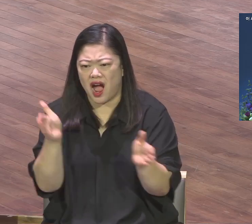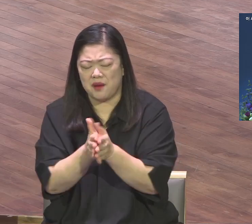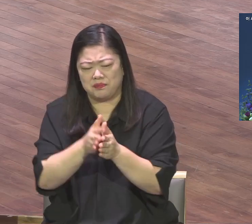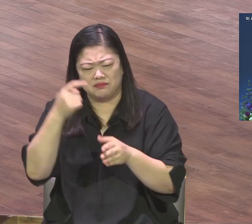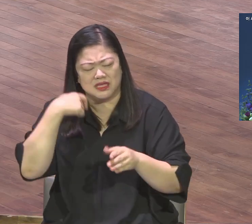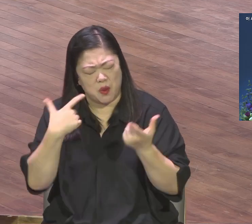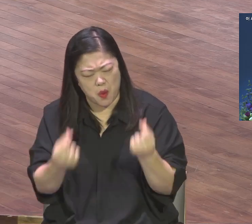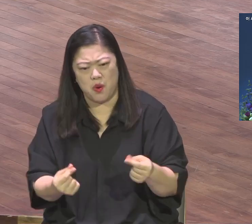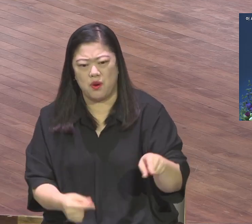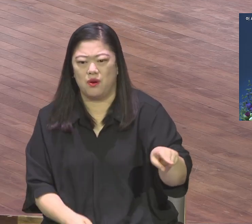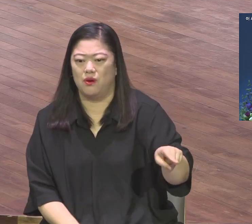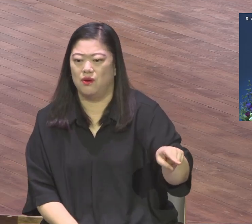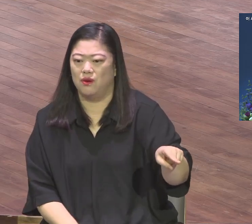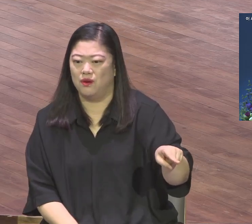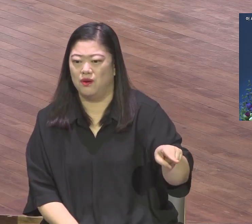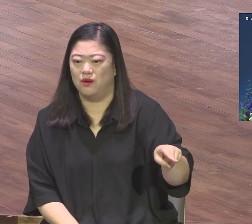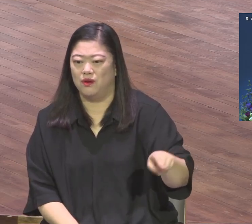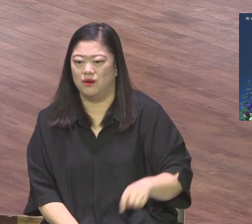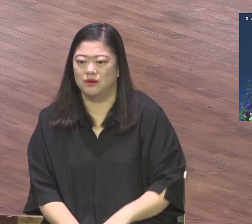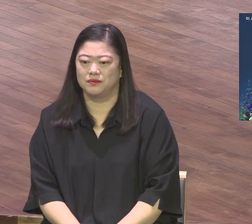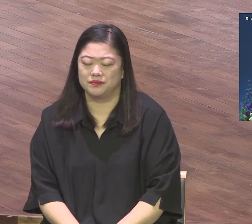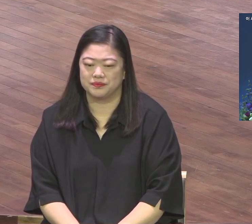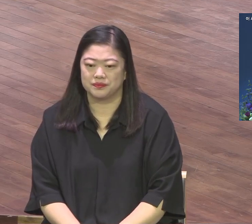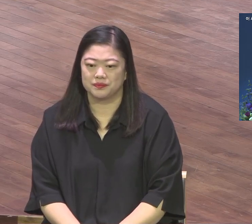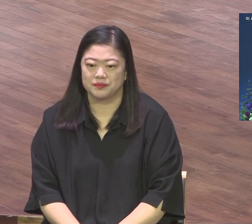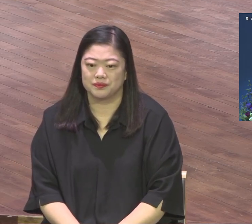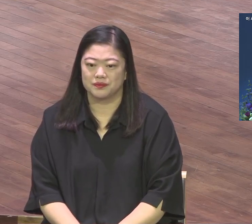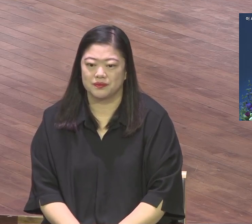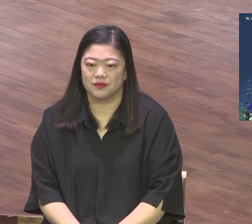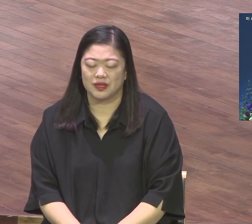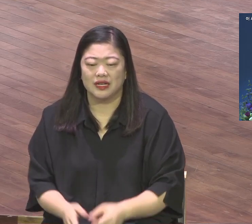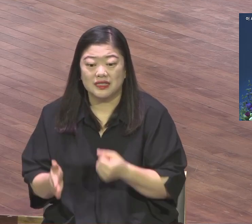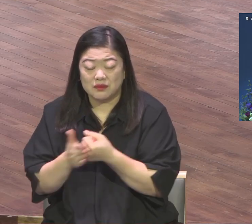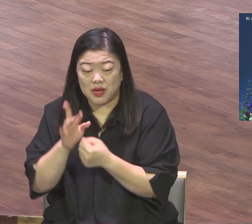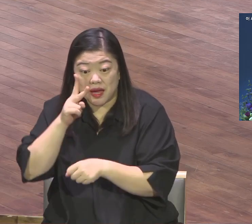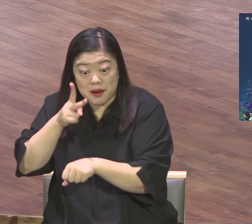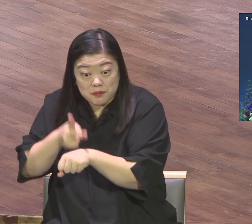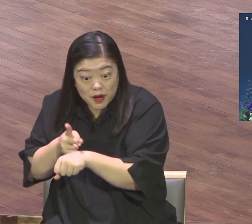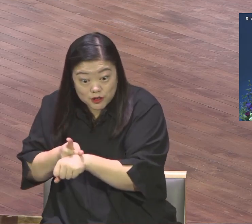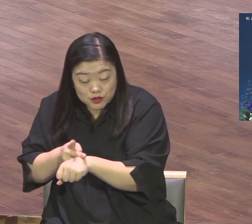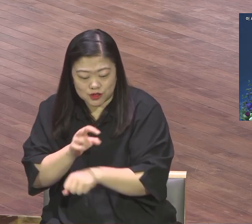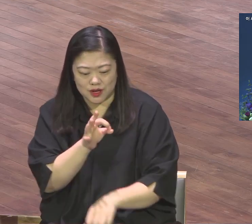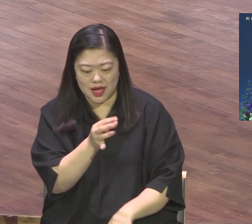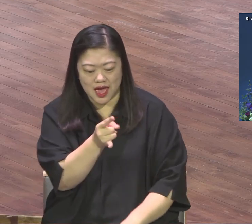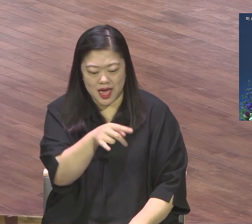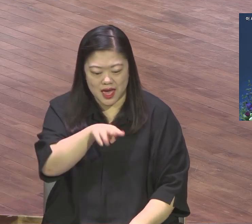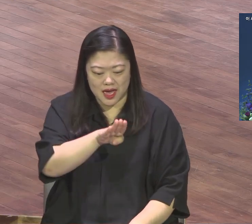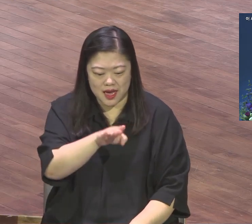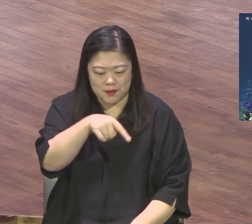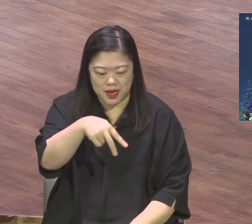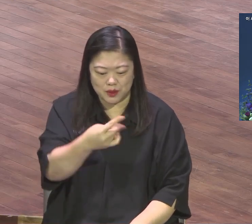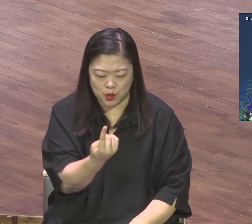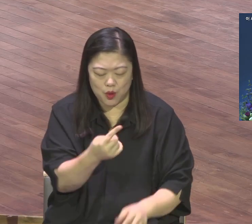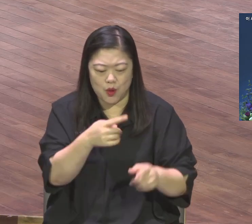그래서 사도 바울은 에베소 교회에 보냈던 편지가 있는데